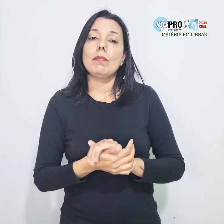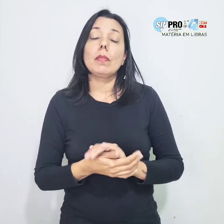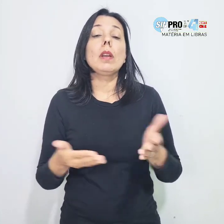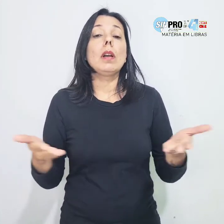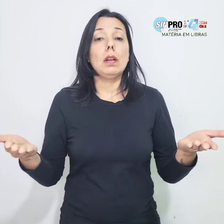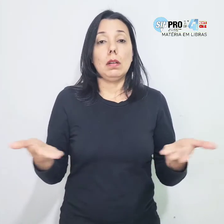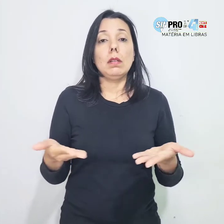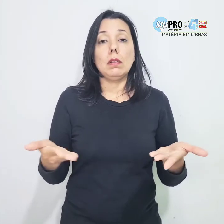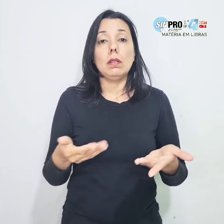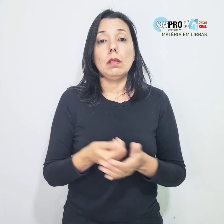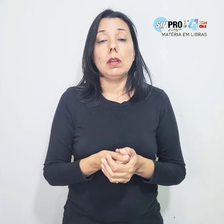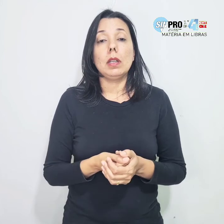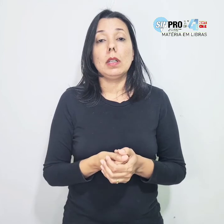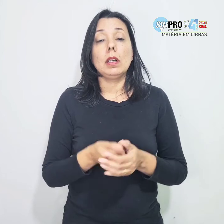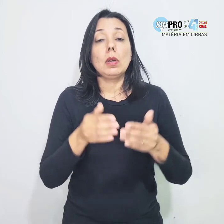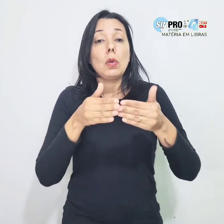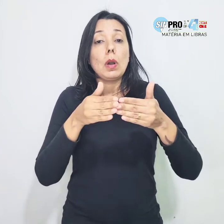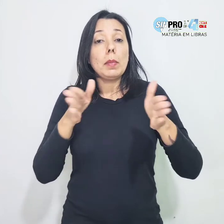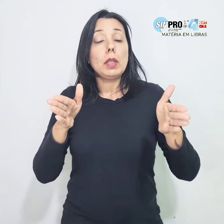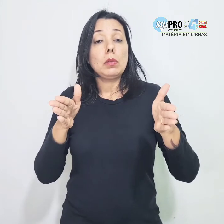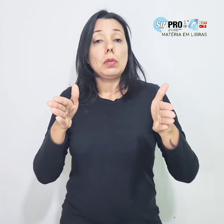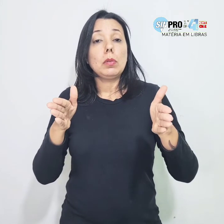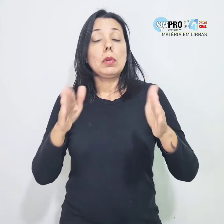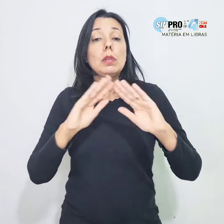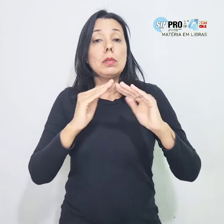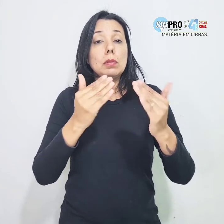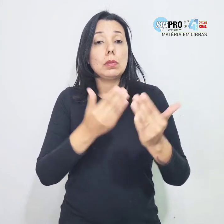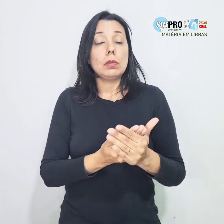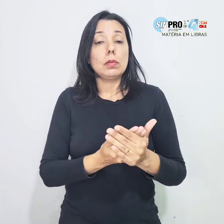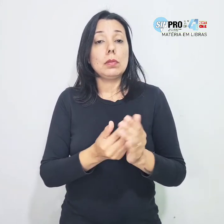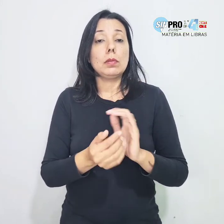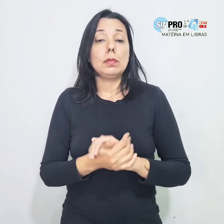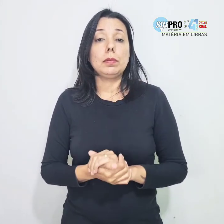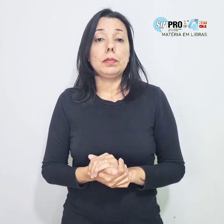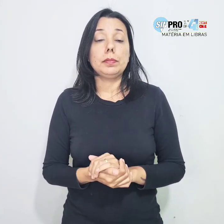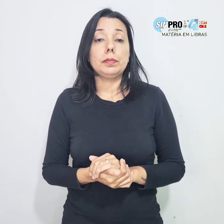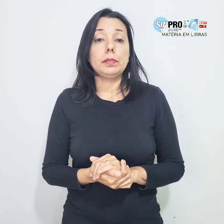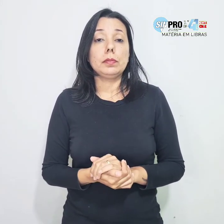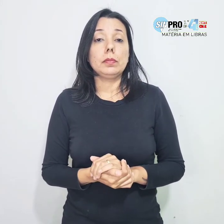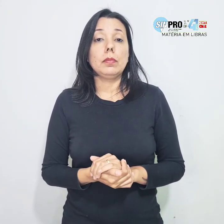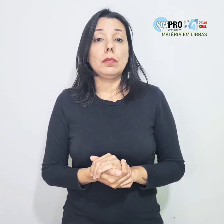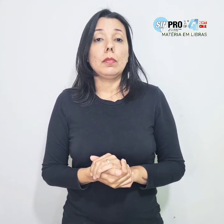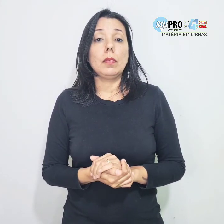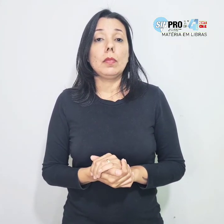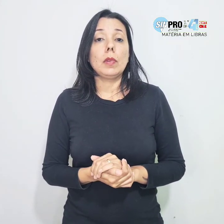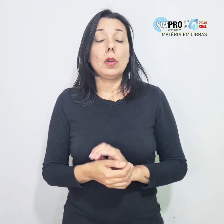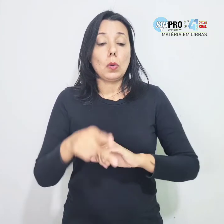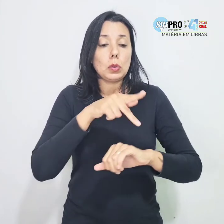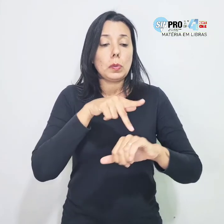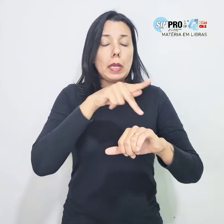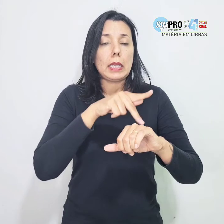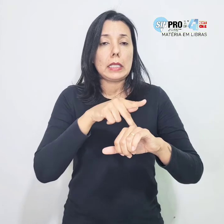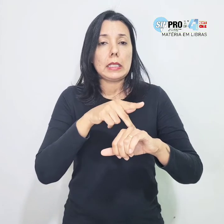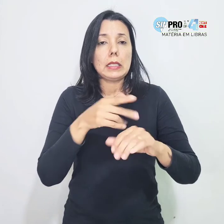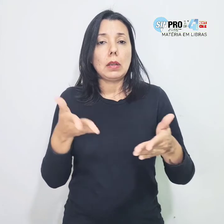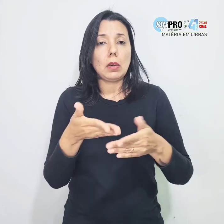Agora, com a reabertura iminente de escolas, os países se preparam para entrar em uma nova fase